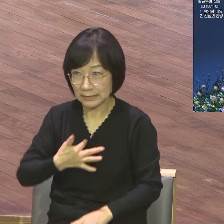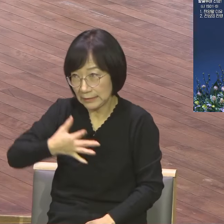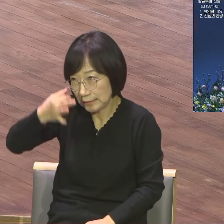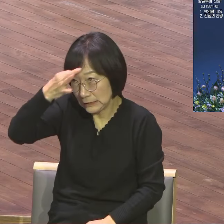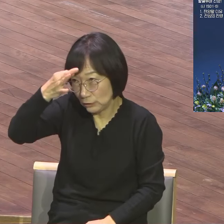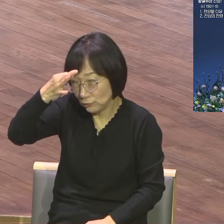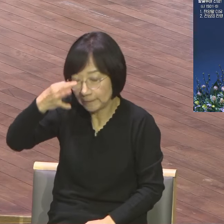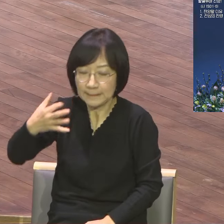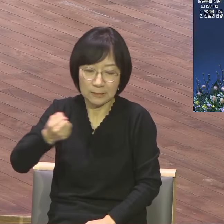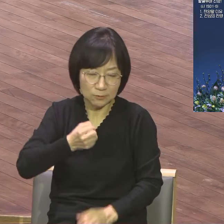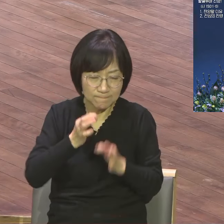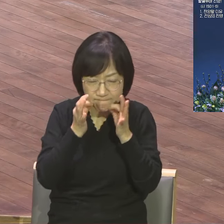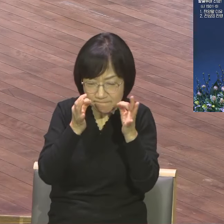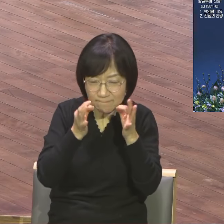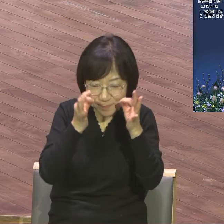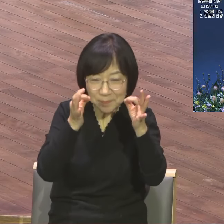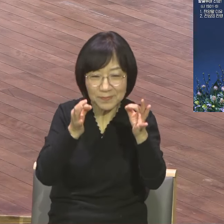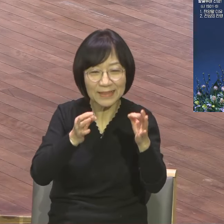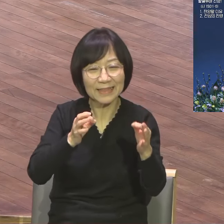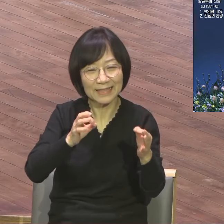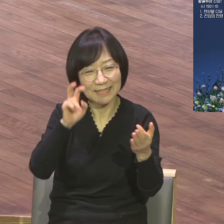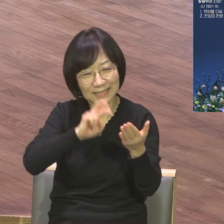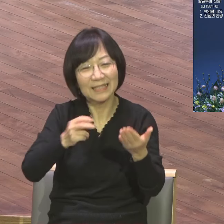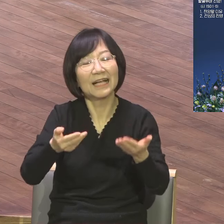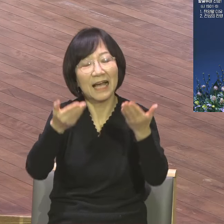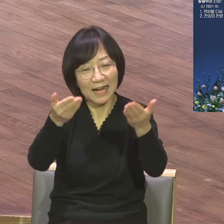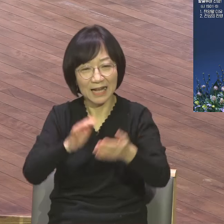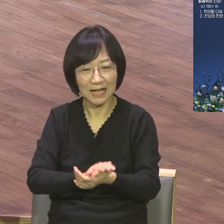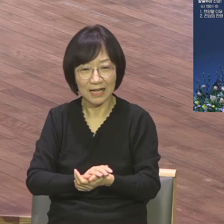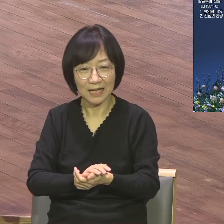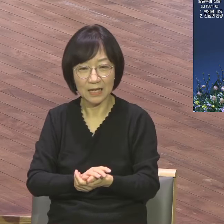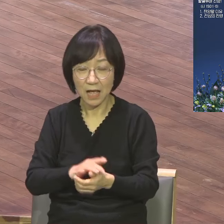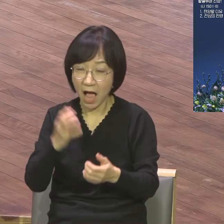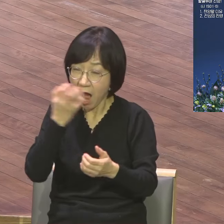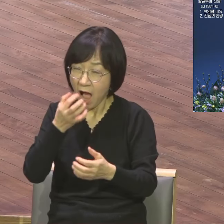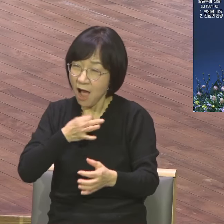다해서 우리가 낼 수 있는 목소리를 다해서